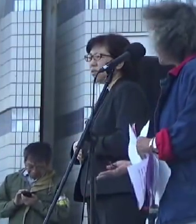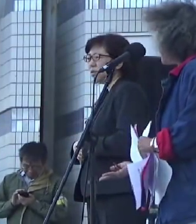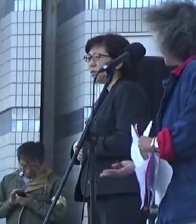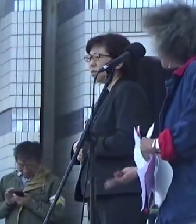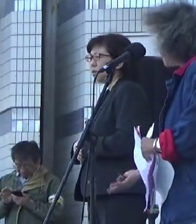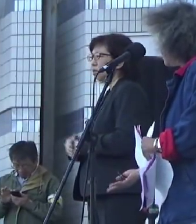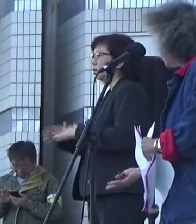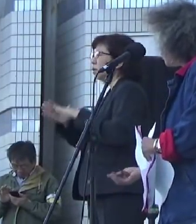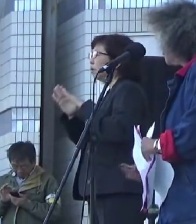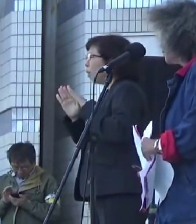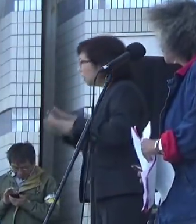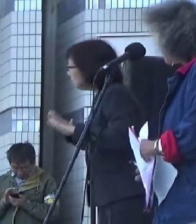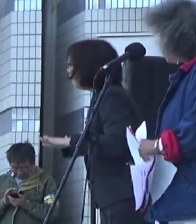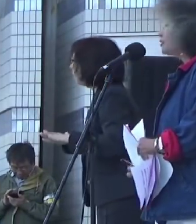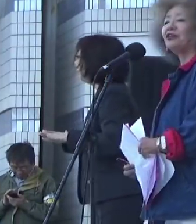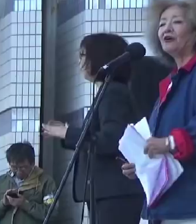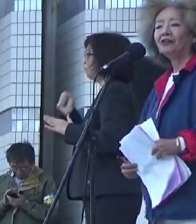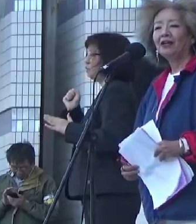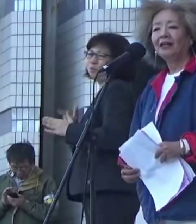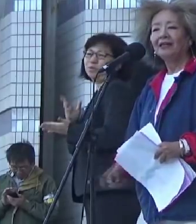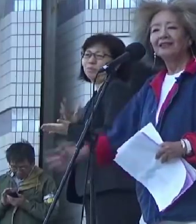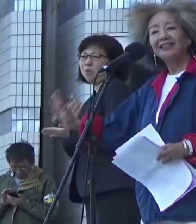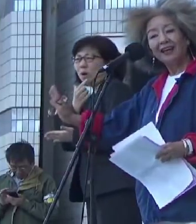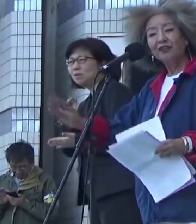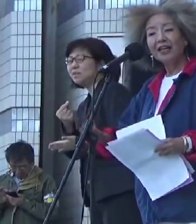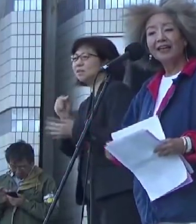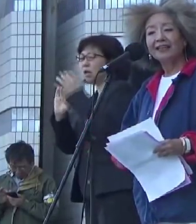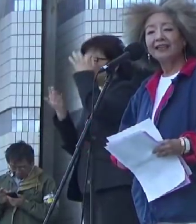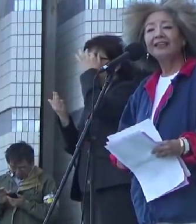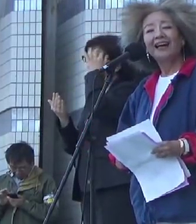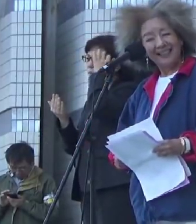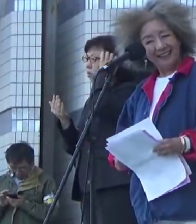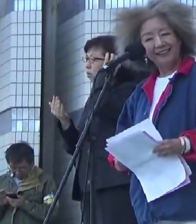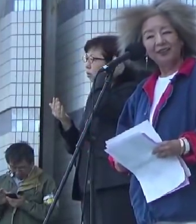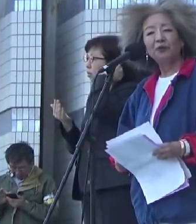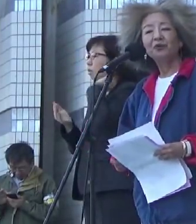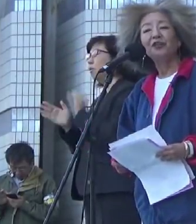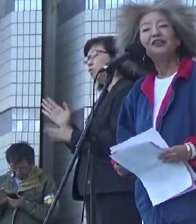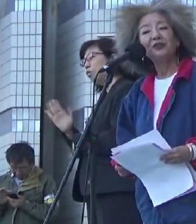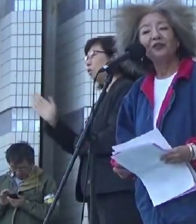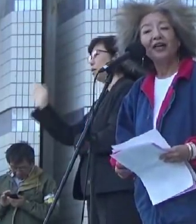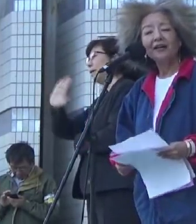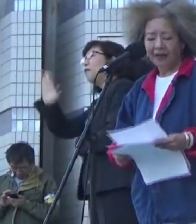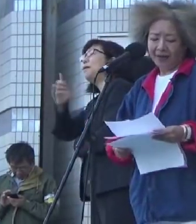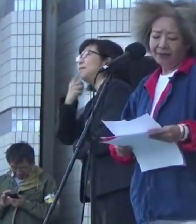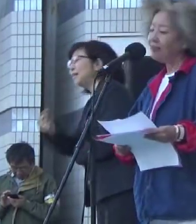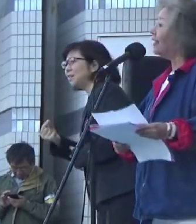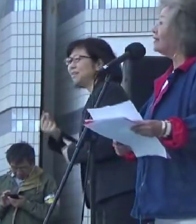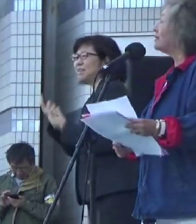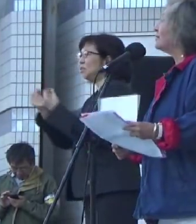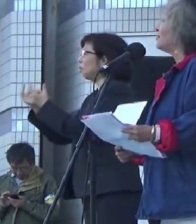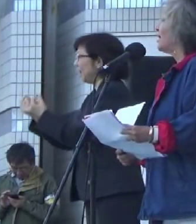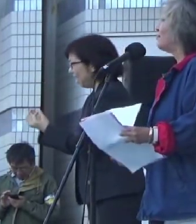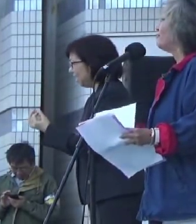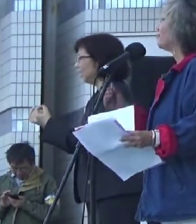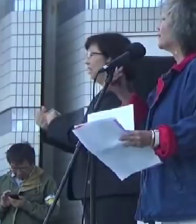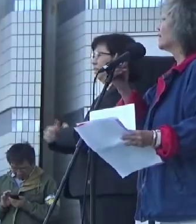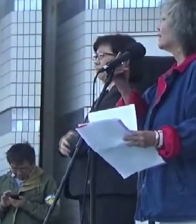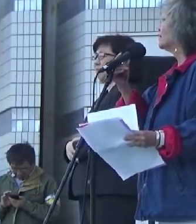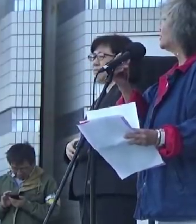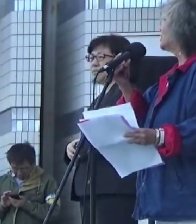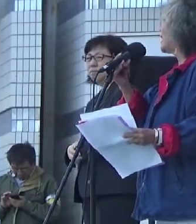もう今だって嫌だけど、そろそろさよなら言いたいな。本当ですよね、言いたいですよ